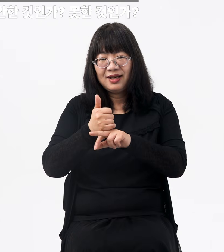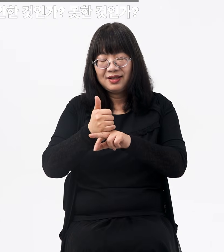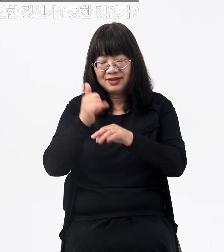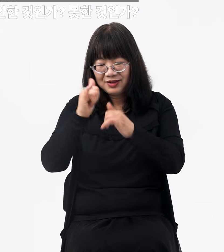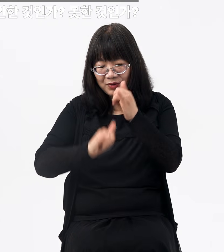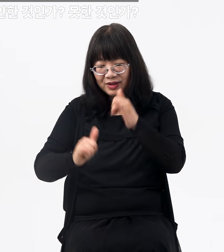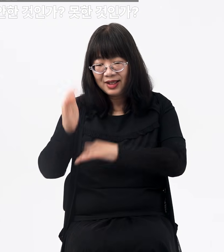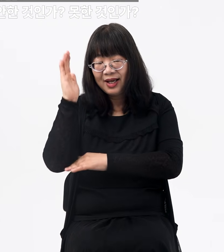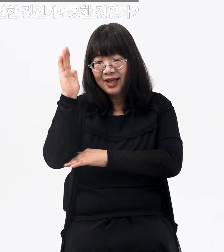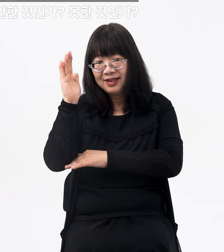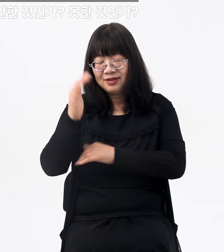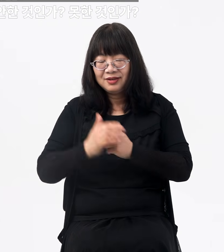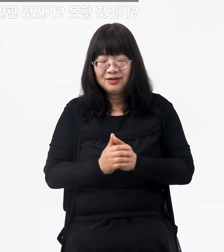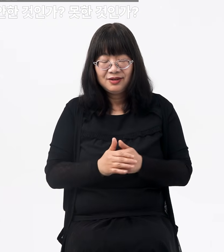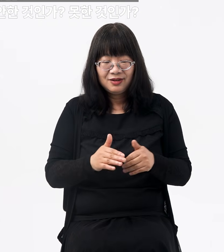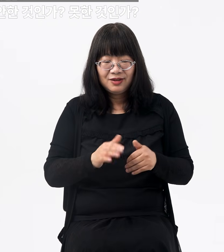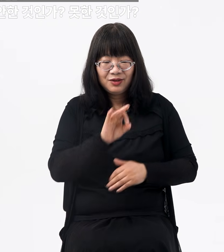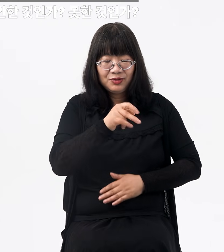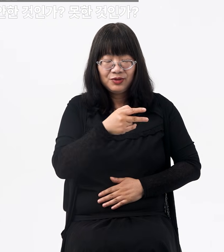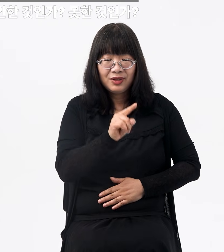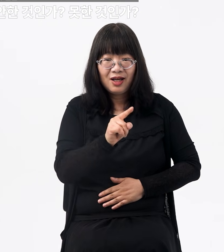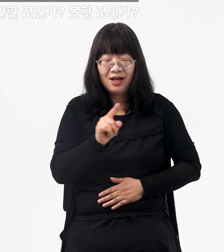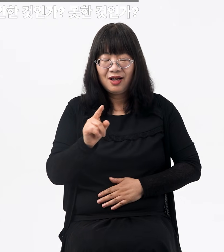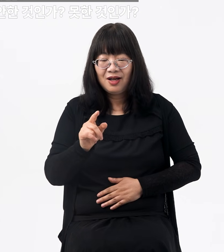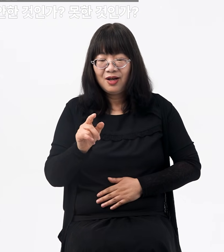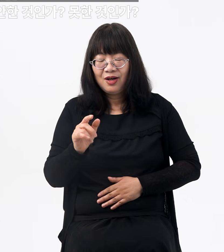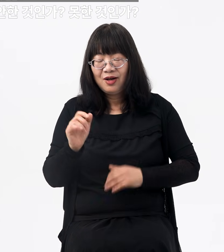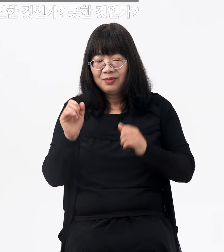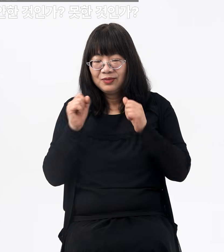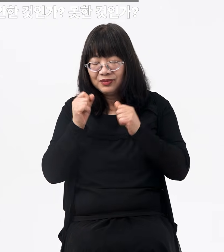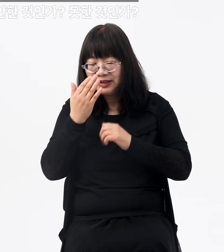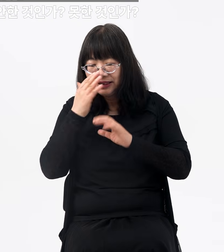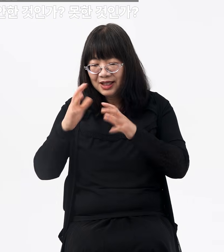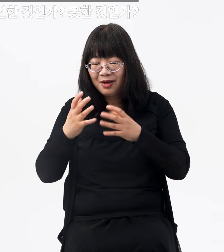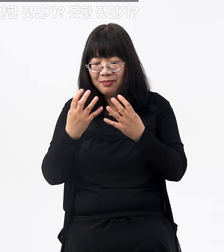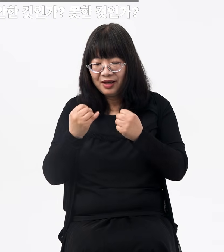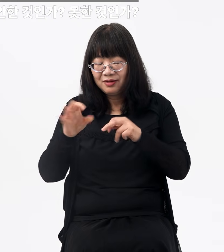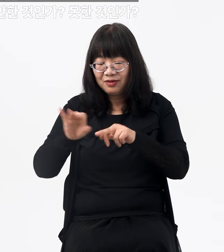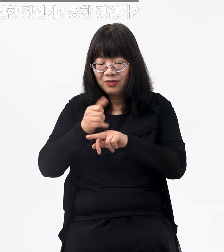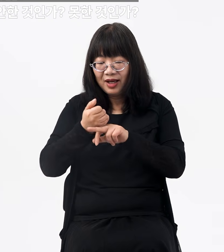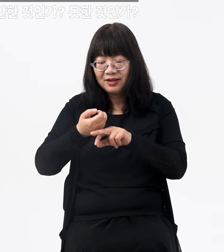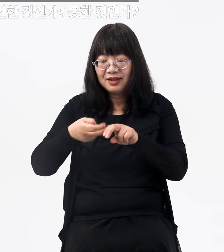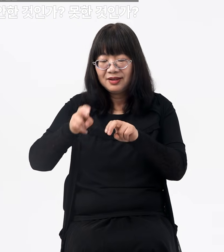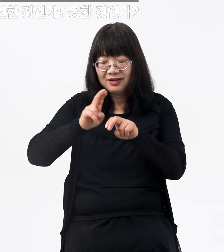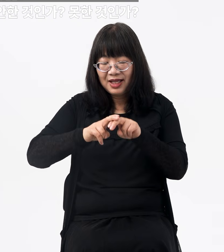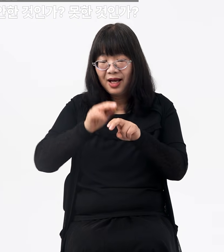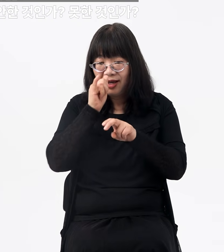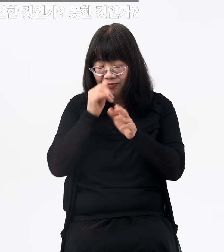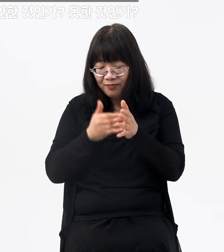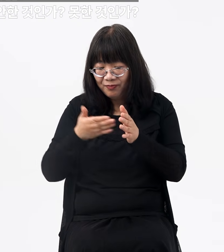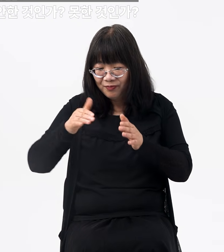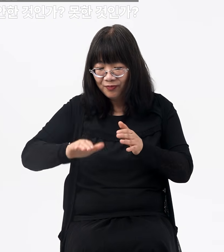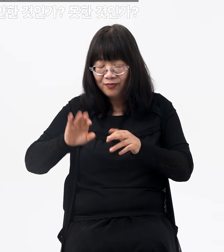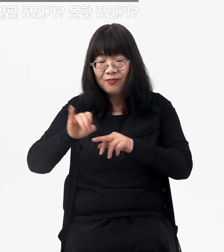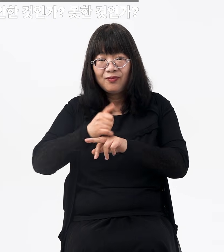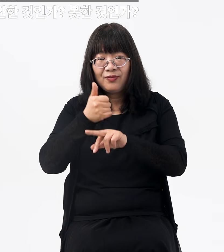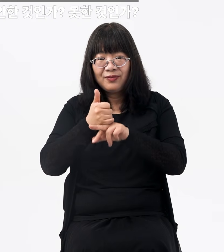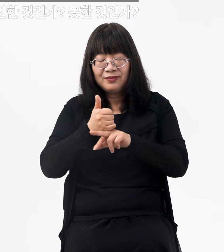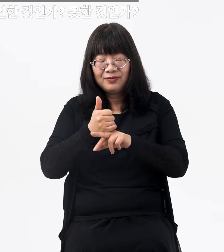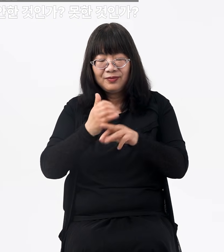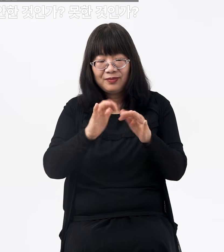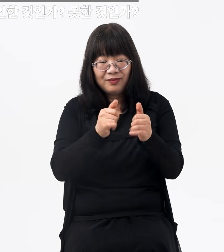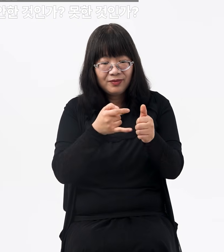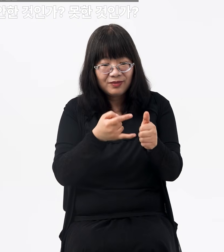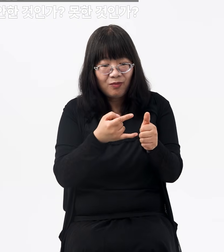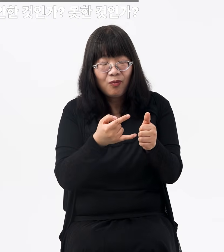북이스라엘이든 많은 왕들이 뜨거지고 했지만 거기에 왕들이 백성들을 어떻게